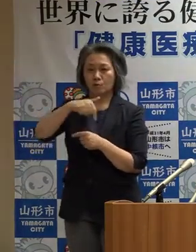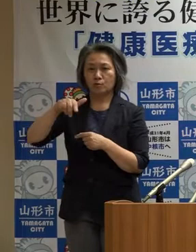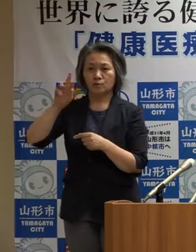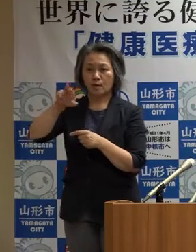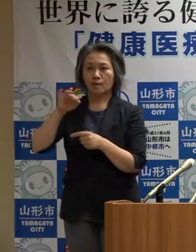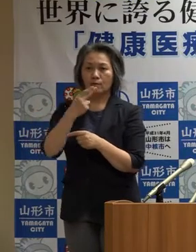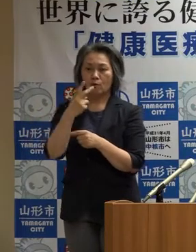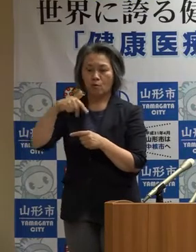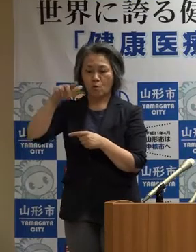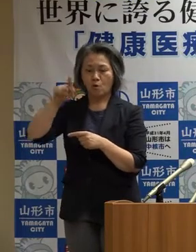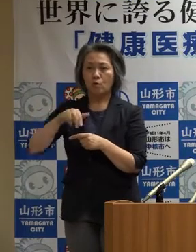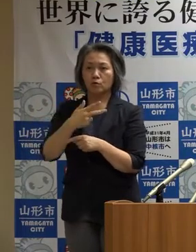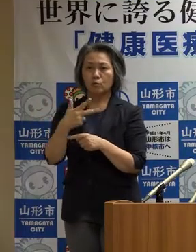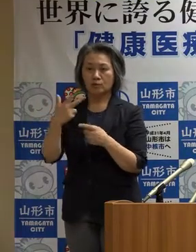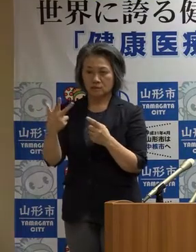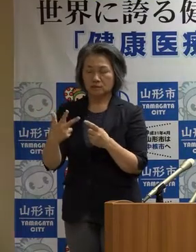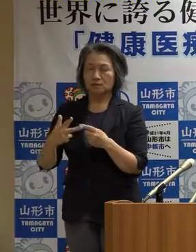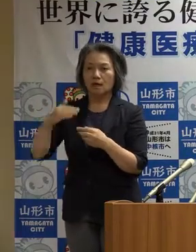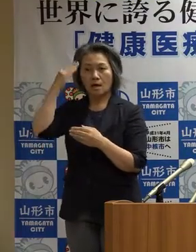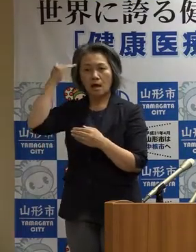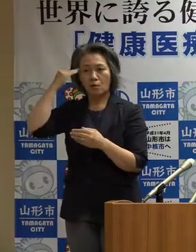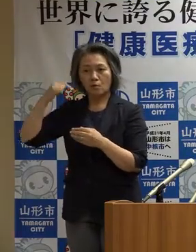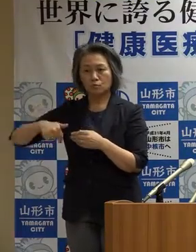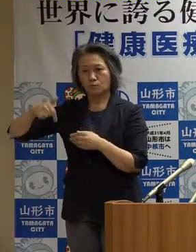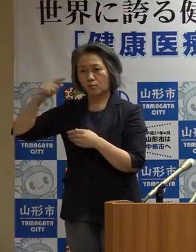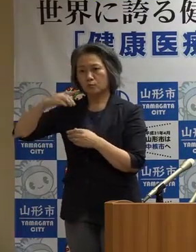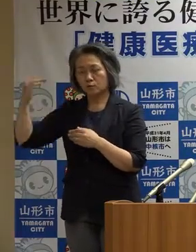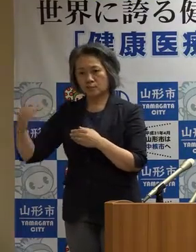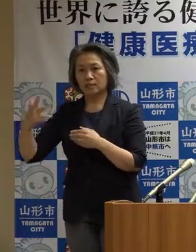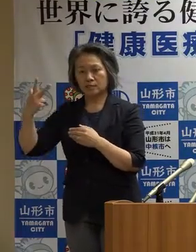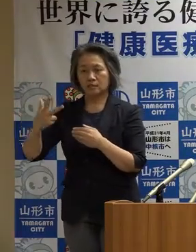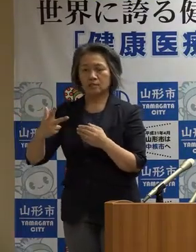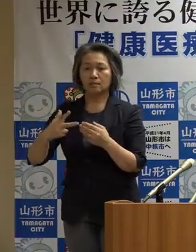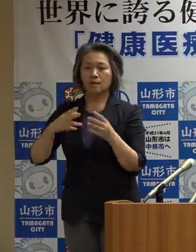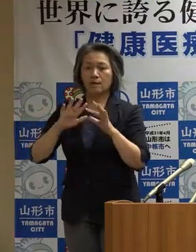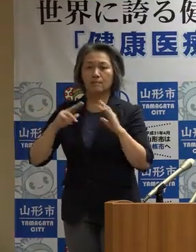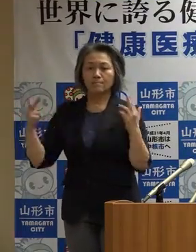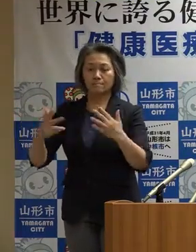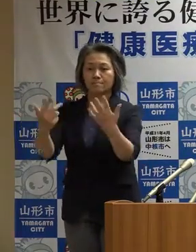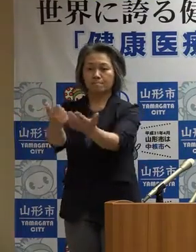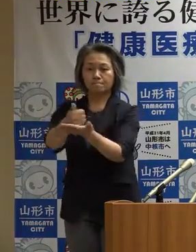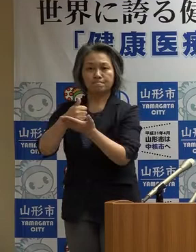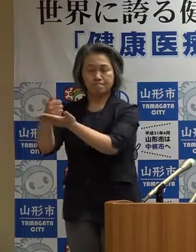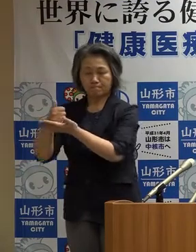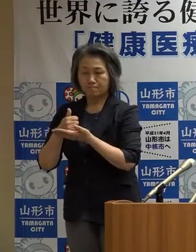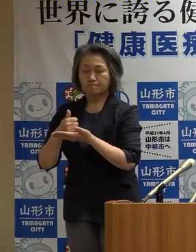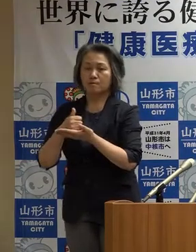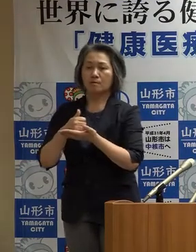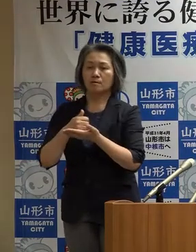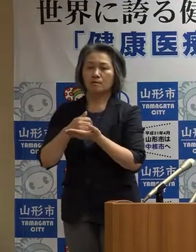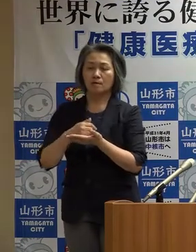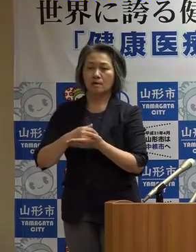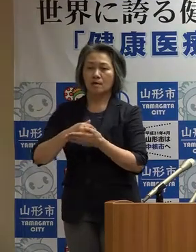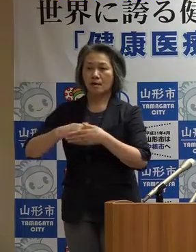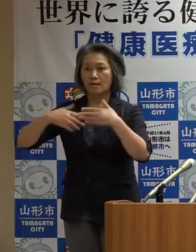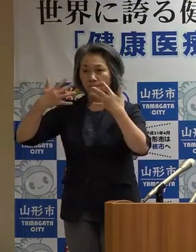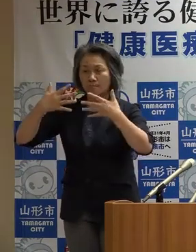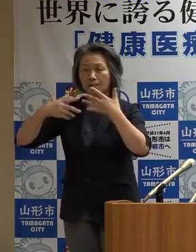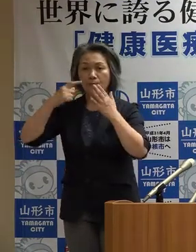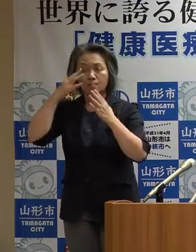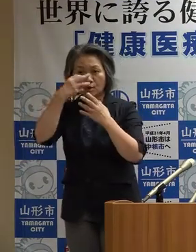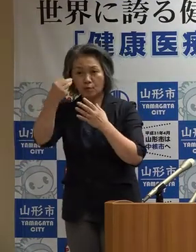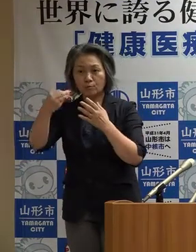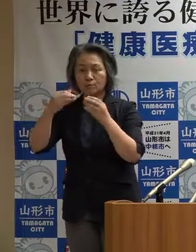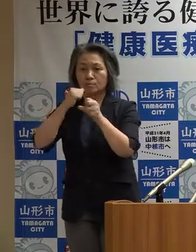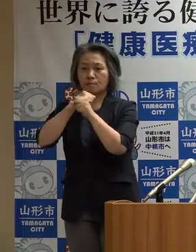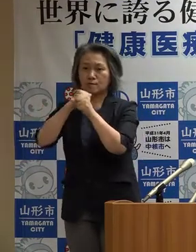ストを招き、映像文化創造都市の可能性、映画が都市を魅力的にするをテーマに、映像文化創造都市の可能